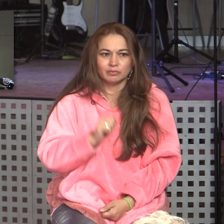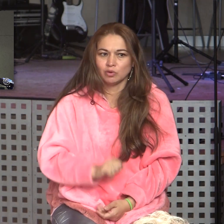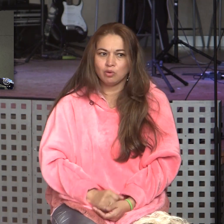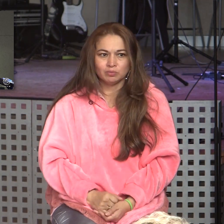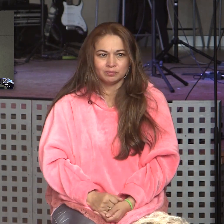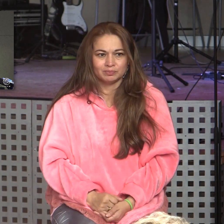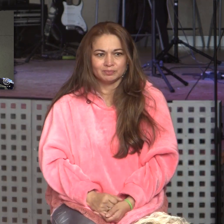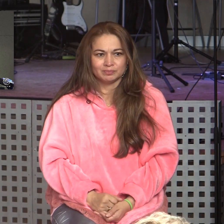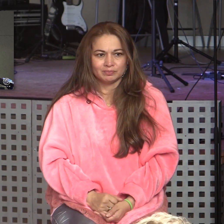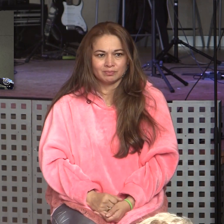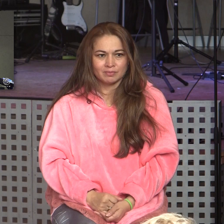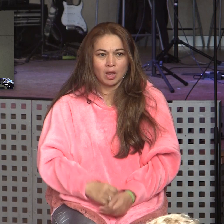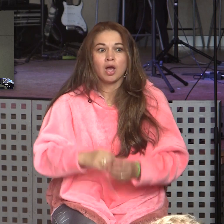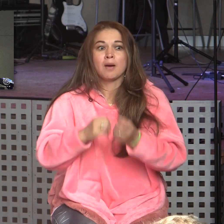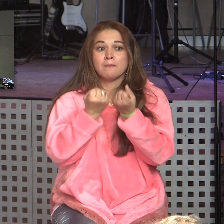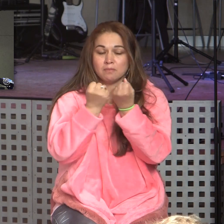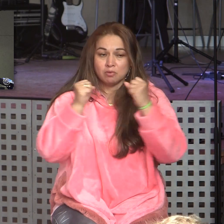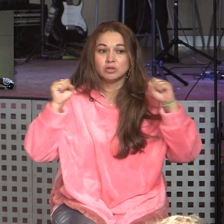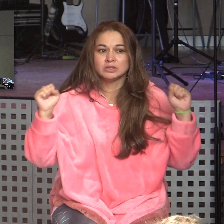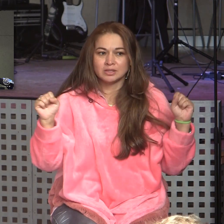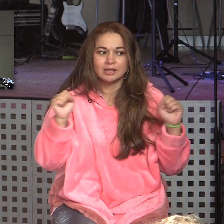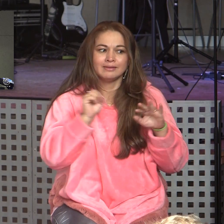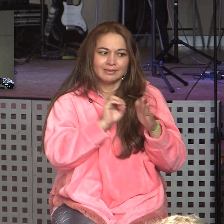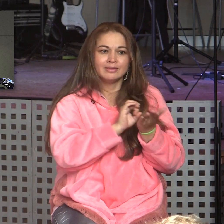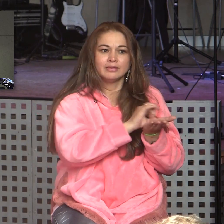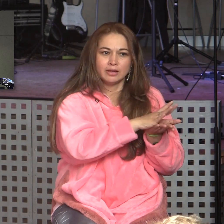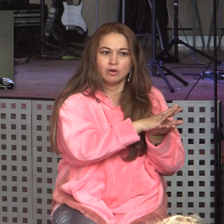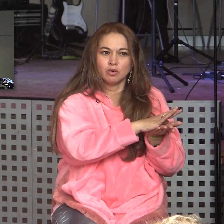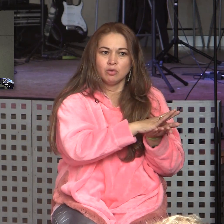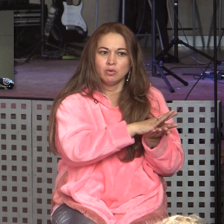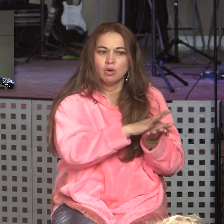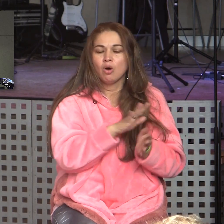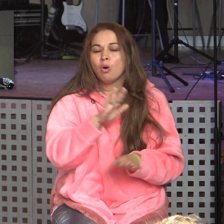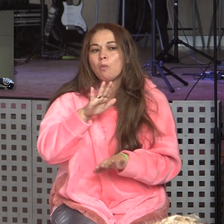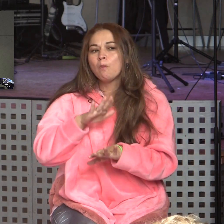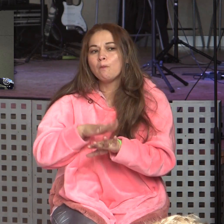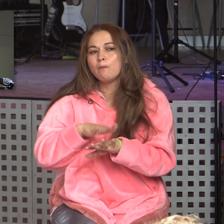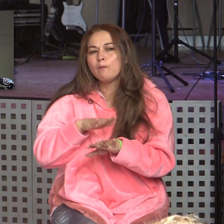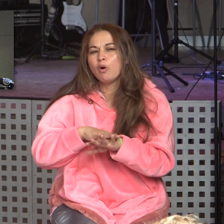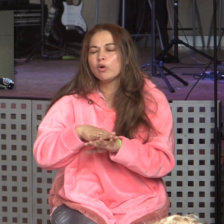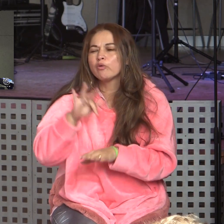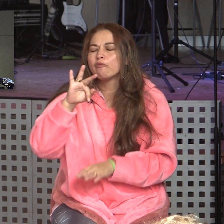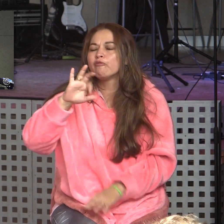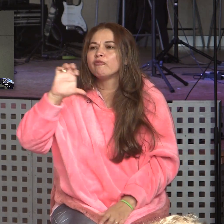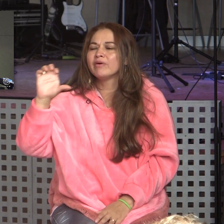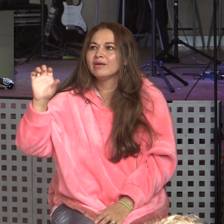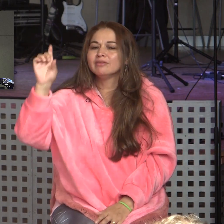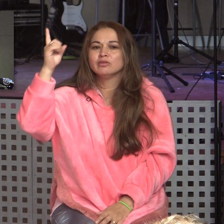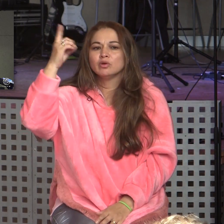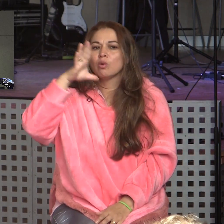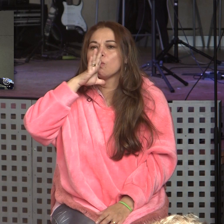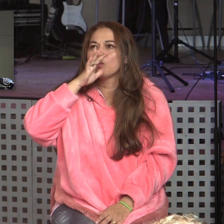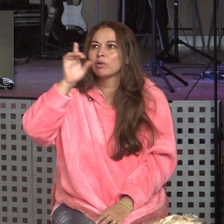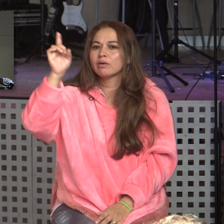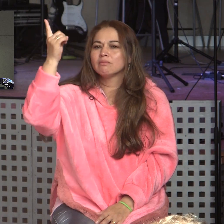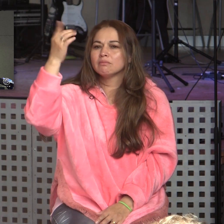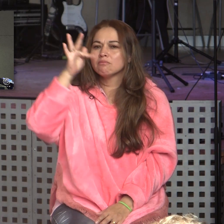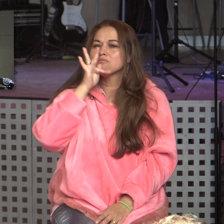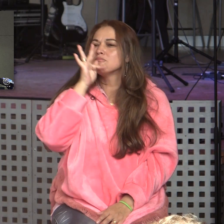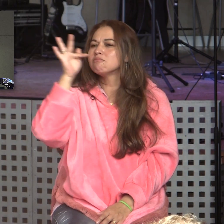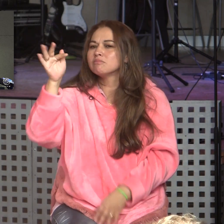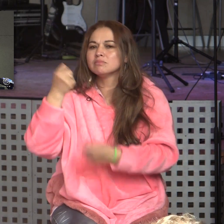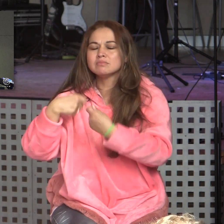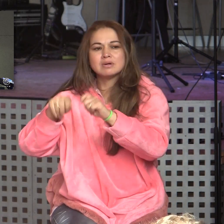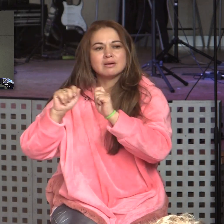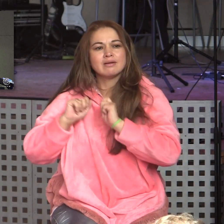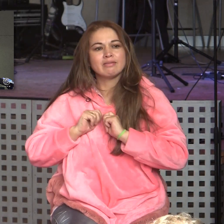¿Quién le ha garantizado? ¿Con qué fuerzas cuenta? ¿En base a qué? Porque lo